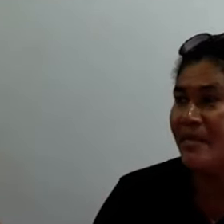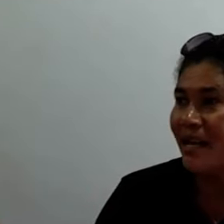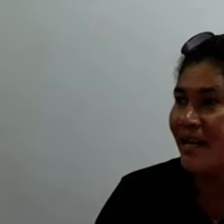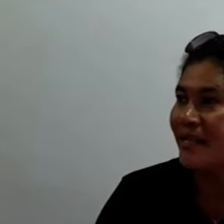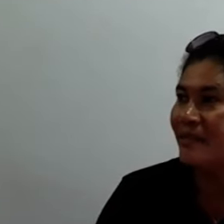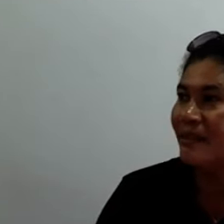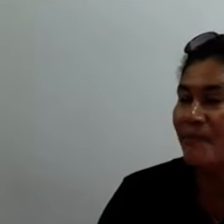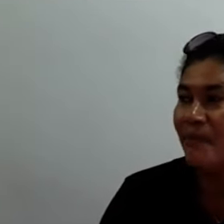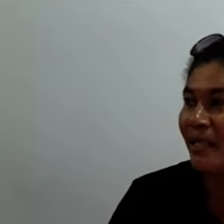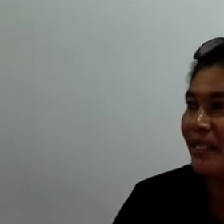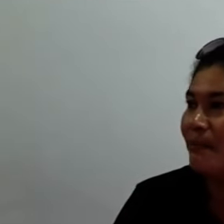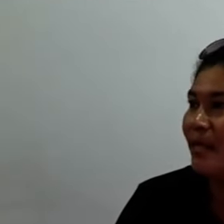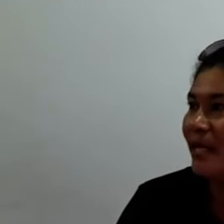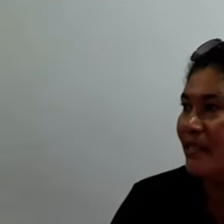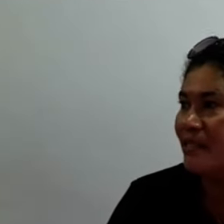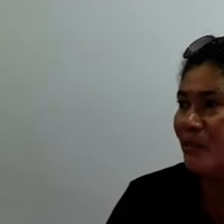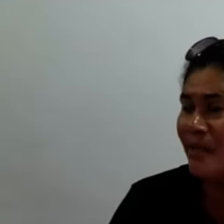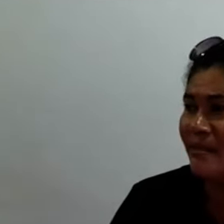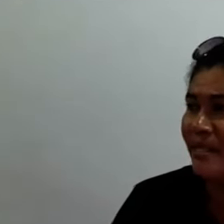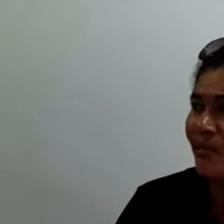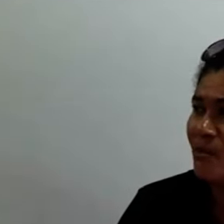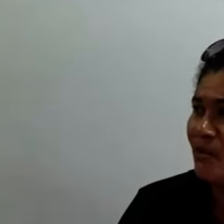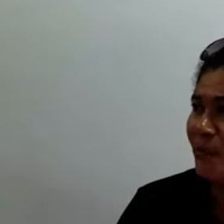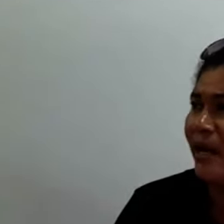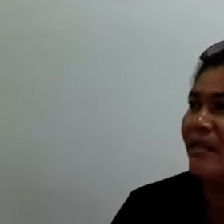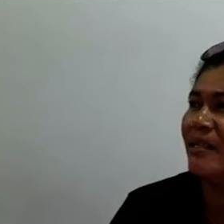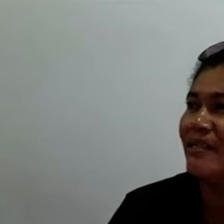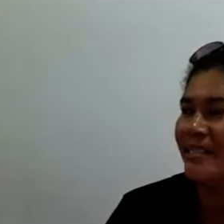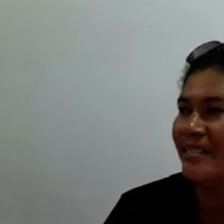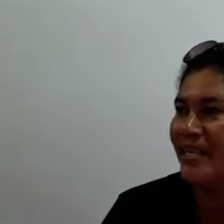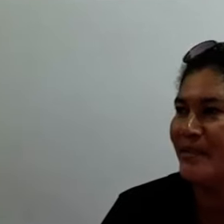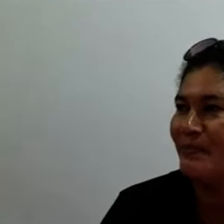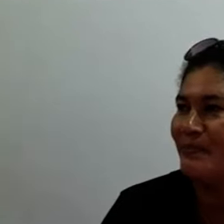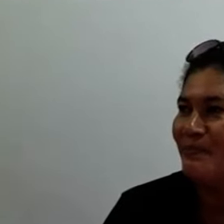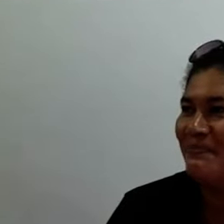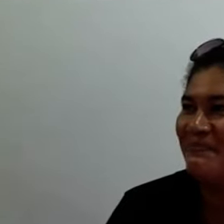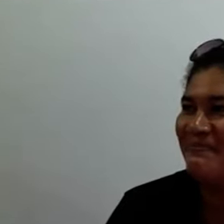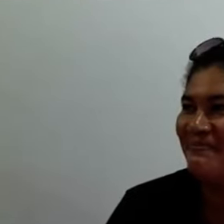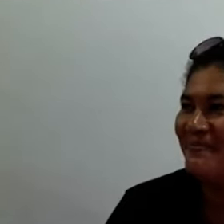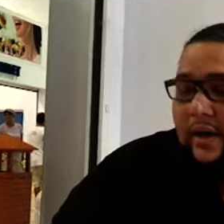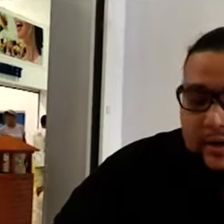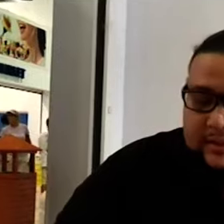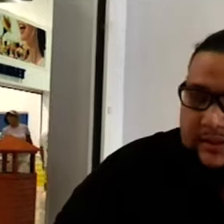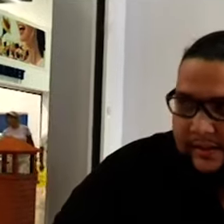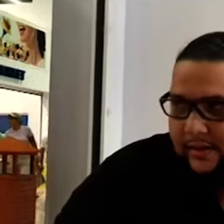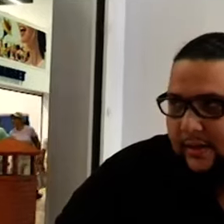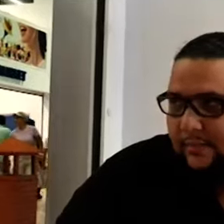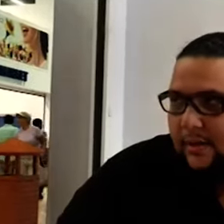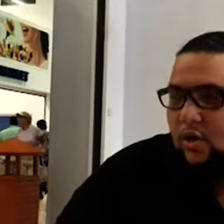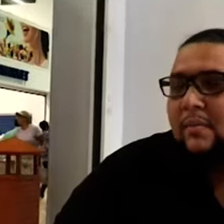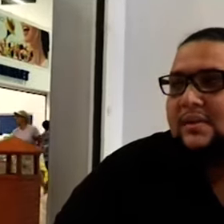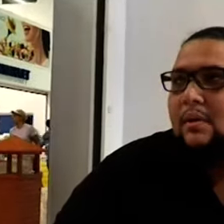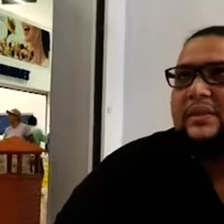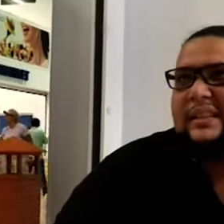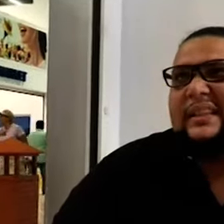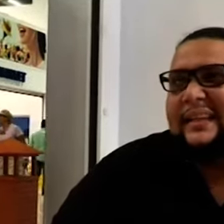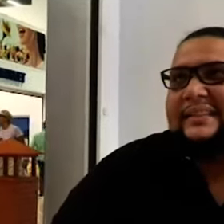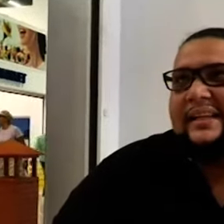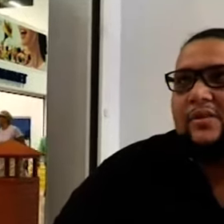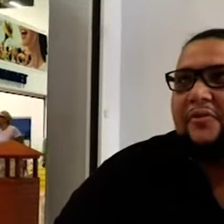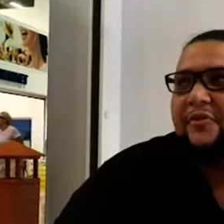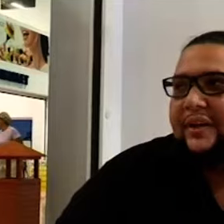depuis hier, il y a un peu marqué de plein. Du monde, il y a cette commission par quantité. Well, honestly, le commencement, moi,